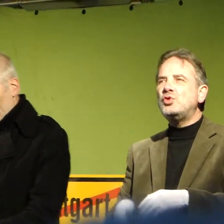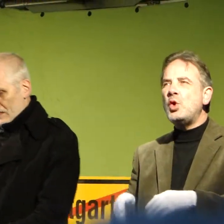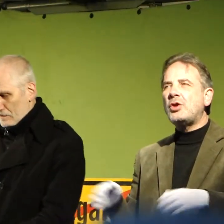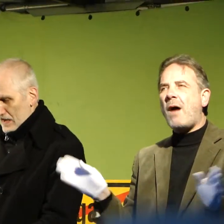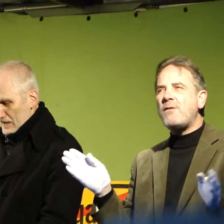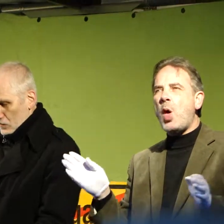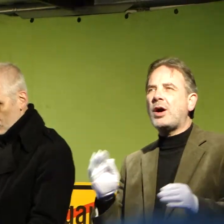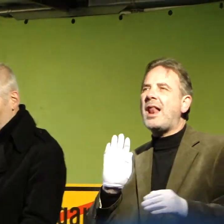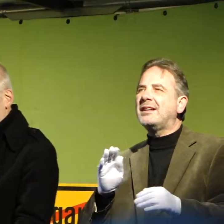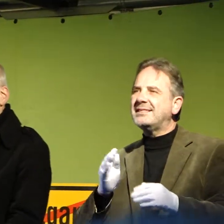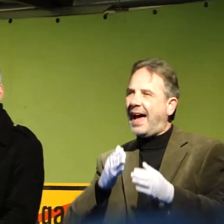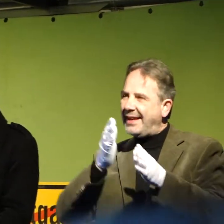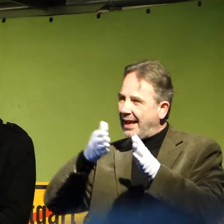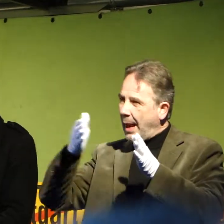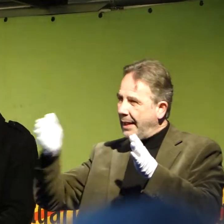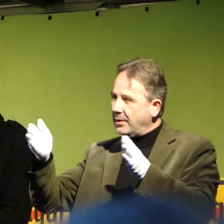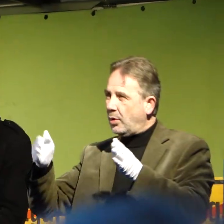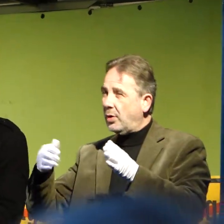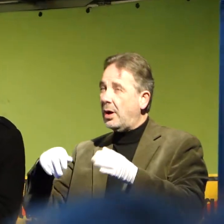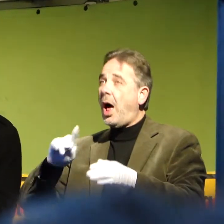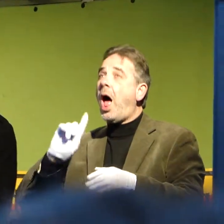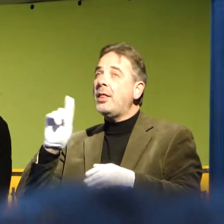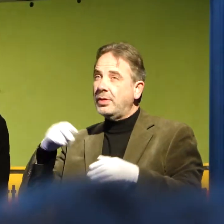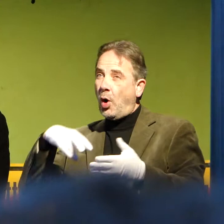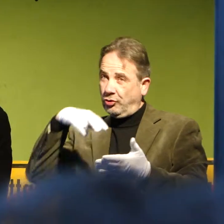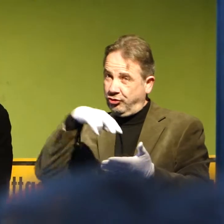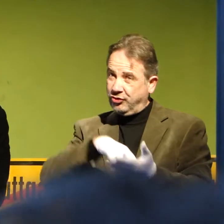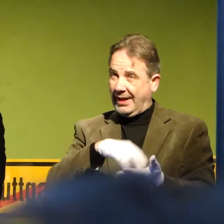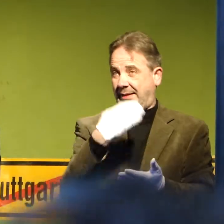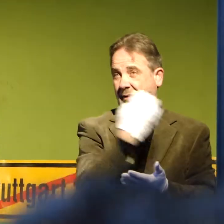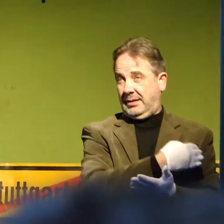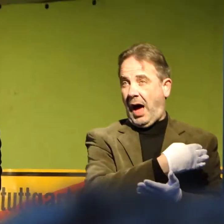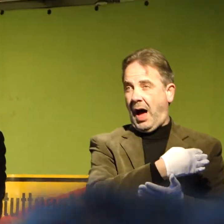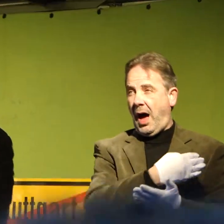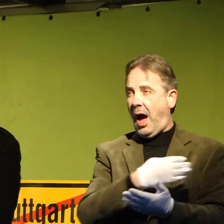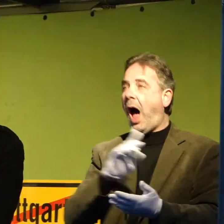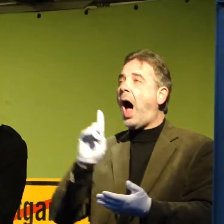dieser Teil des Bahnhofes, die Bahn will ihn abreißen.